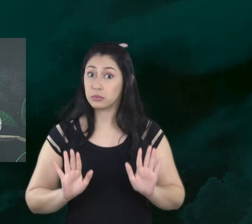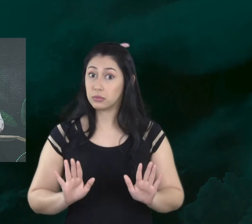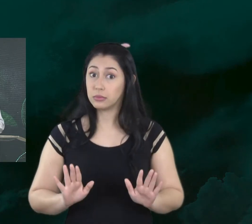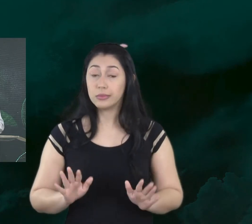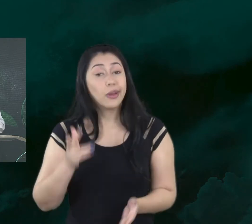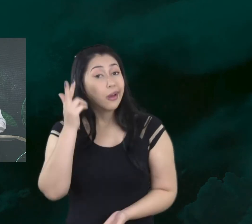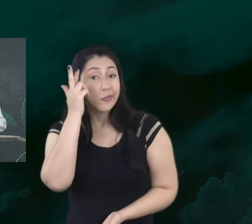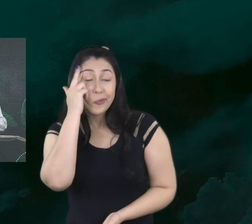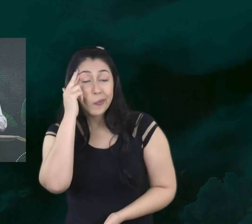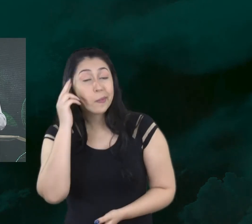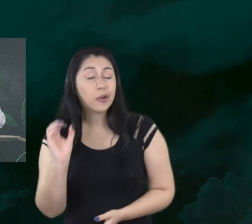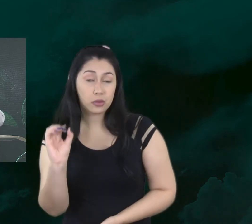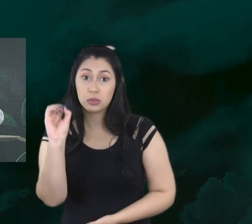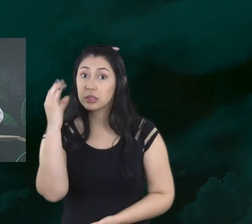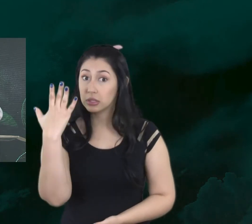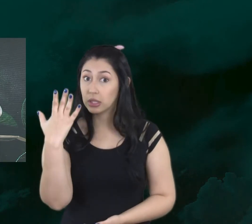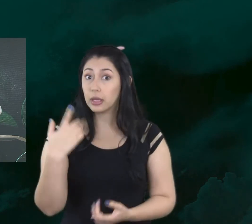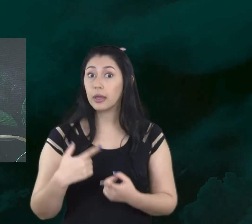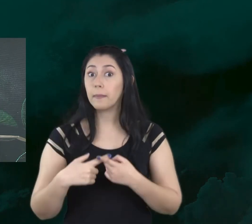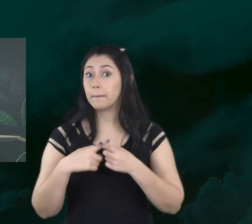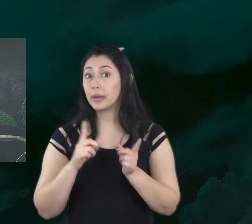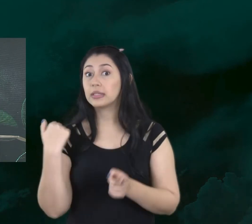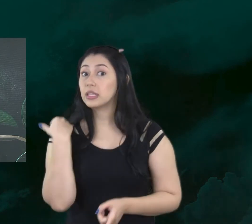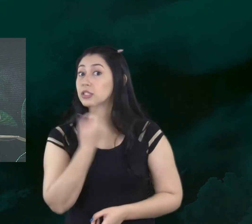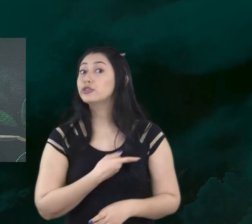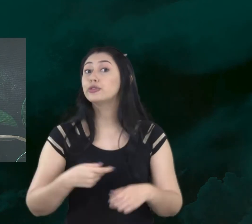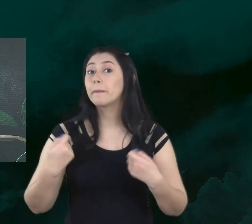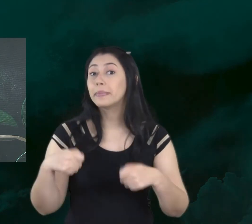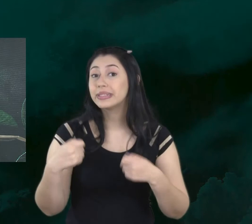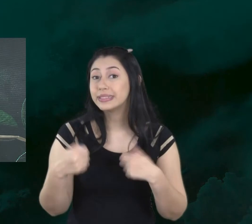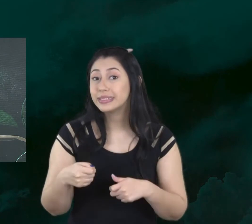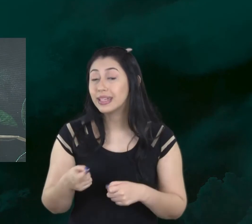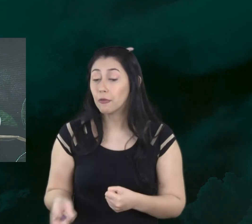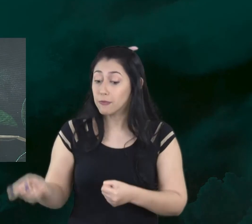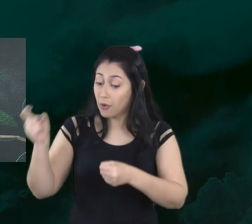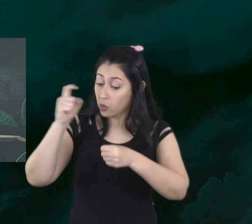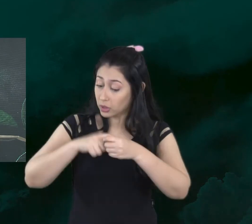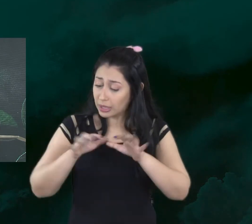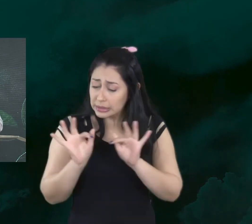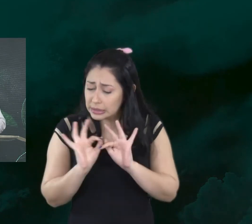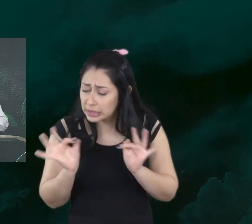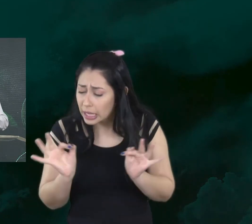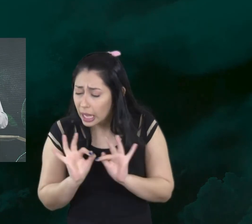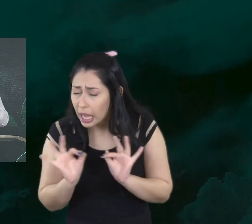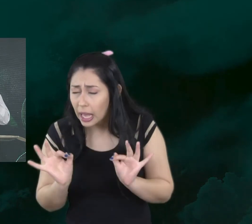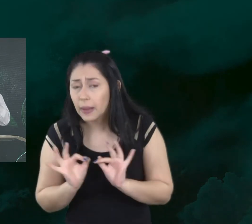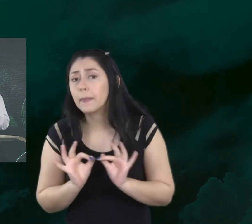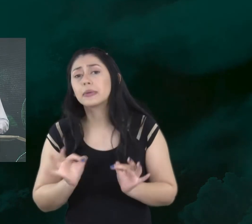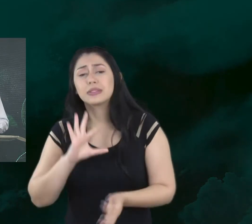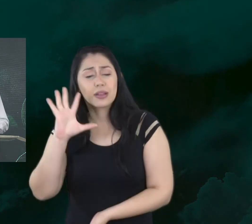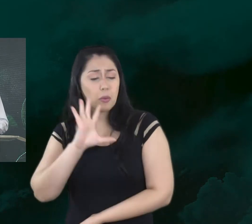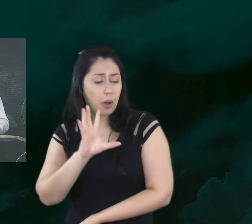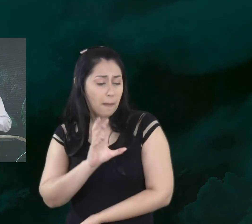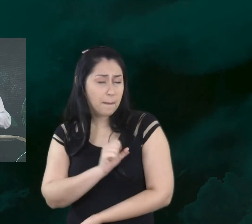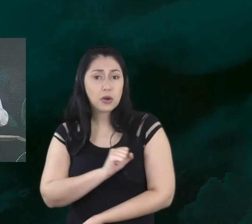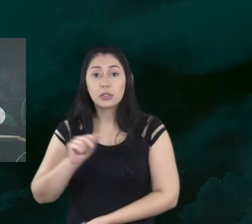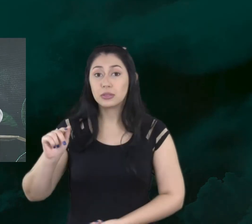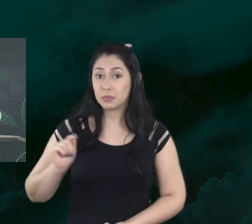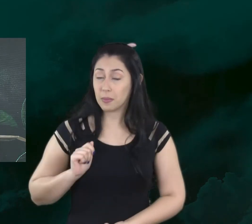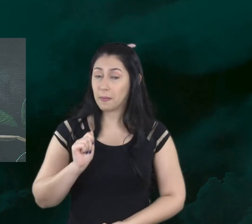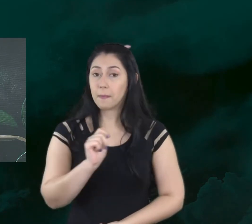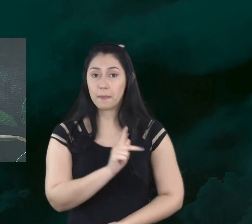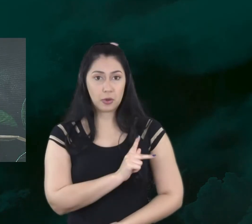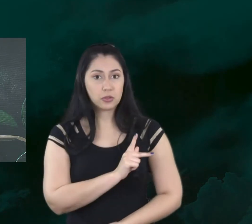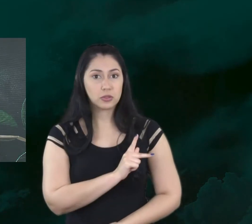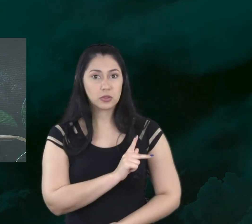comum acontecer. Portanto, irmãos, nós vamos restaurar essa simplicidade, esse amor dos apóstolos